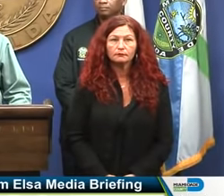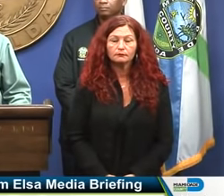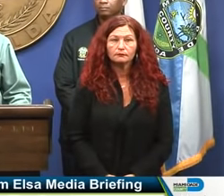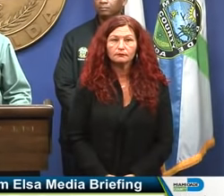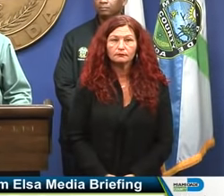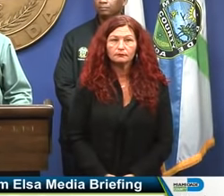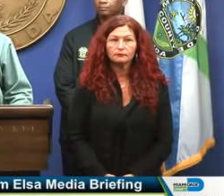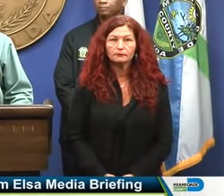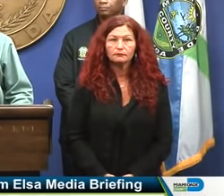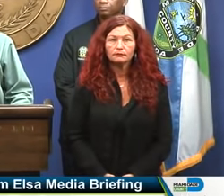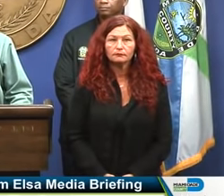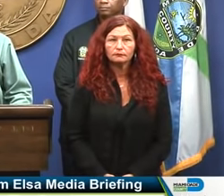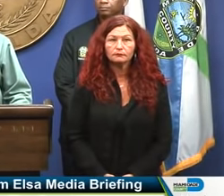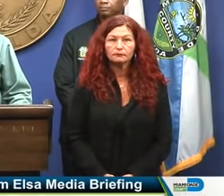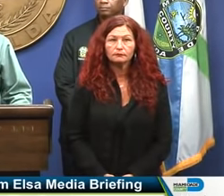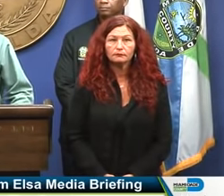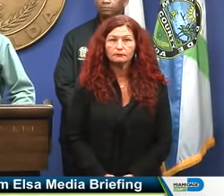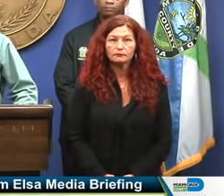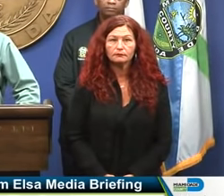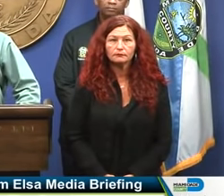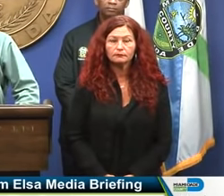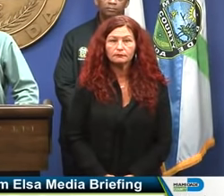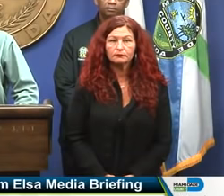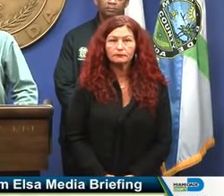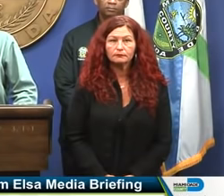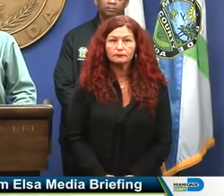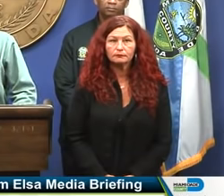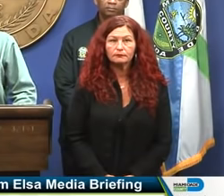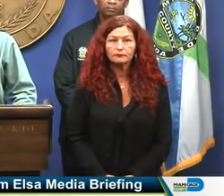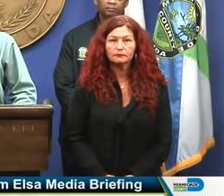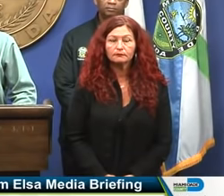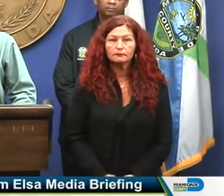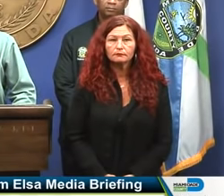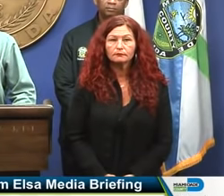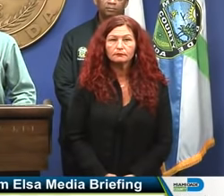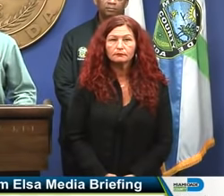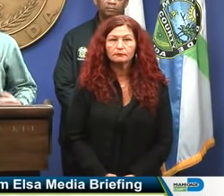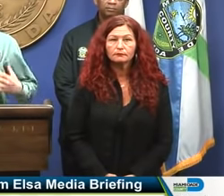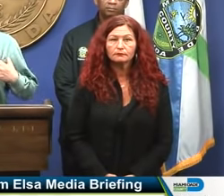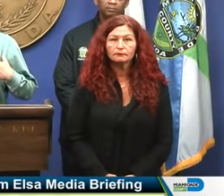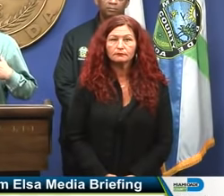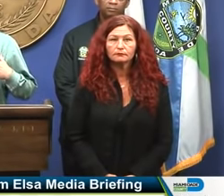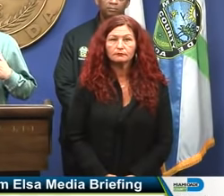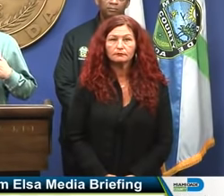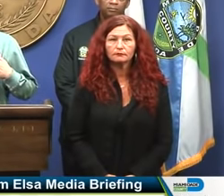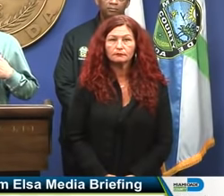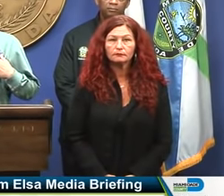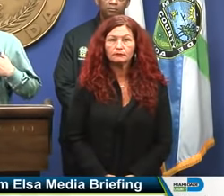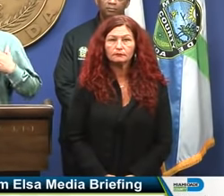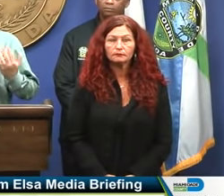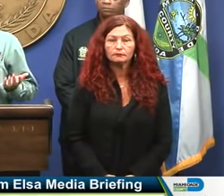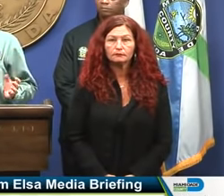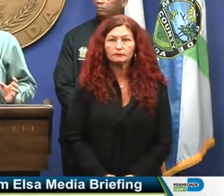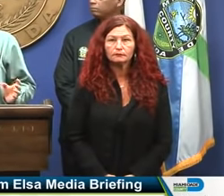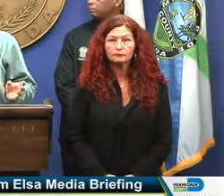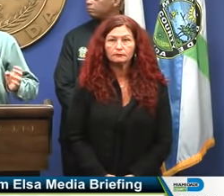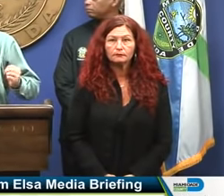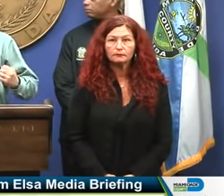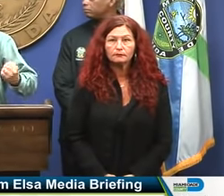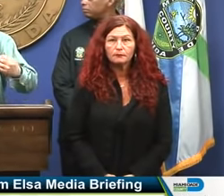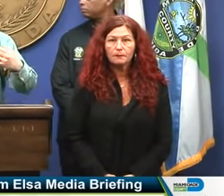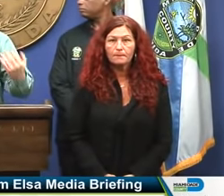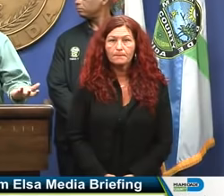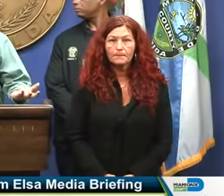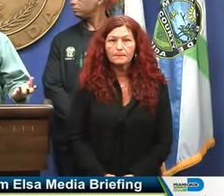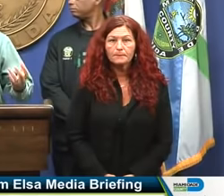continuar. Pero la búsqueda puede continuar durante el paso de los efectos de la tormenta. Bueno, yo no puedo contestar